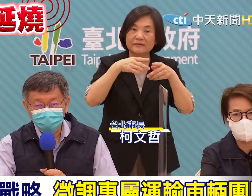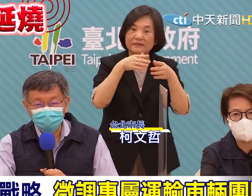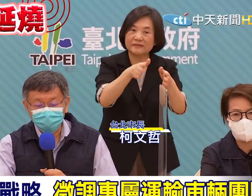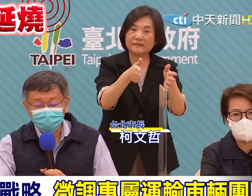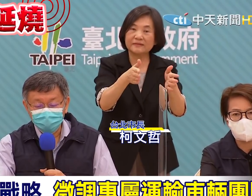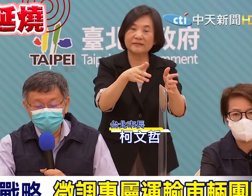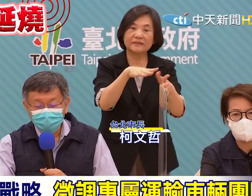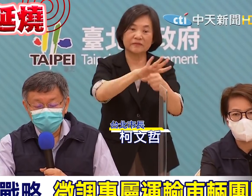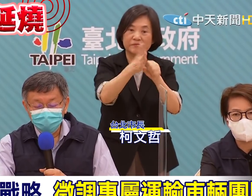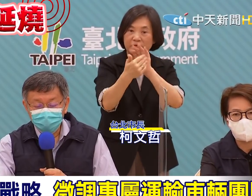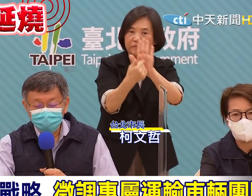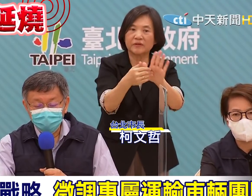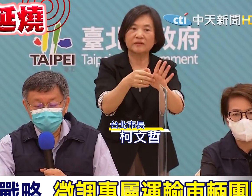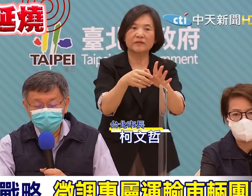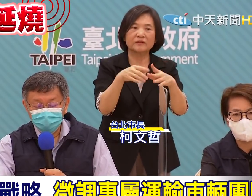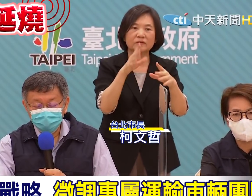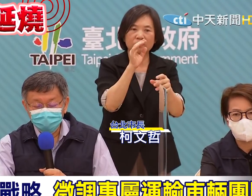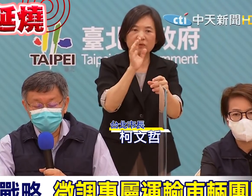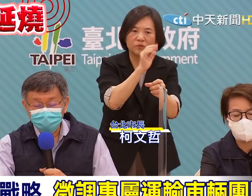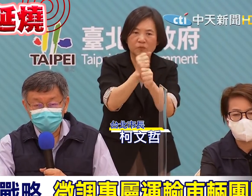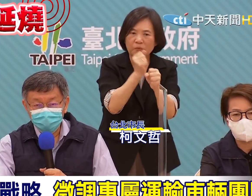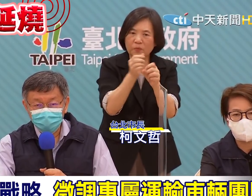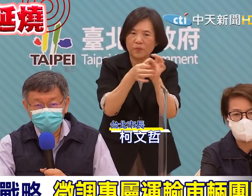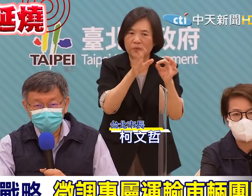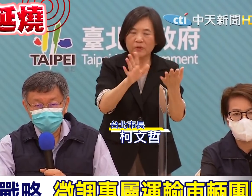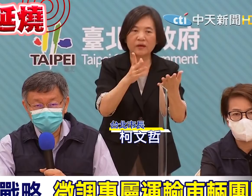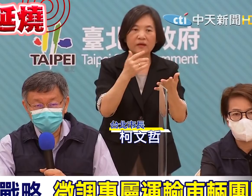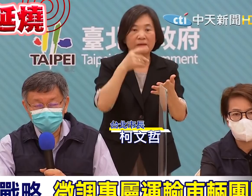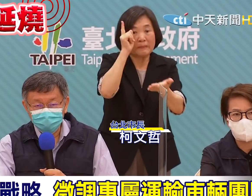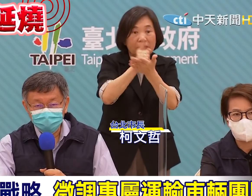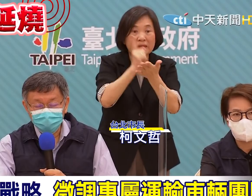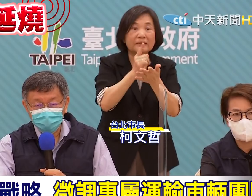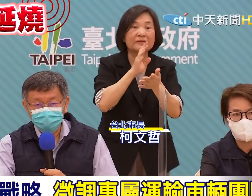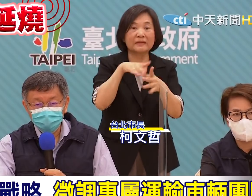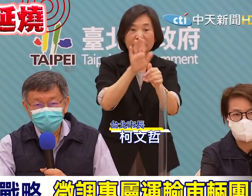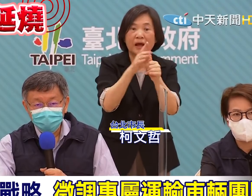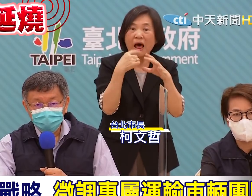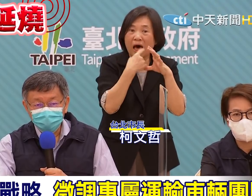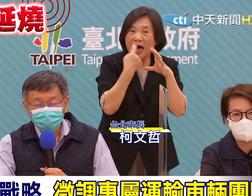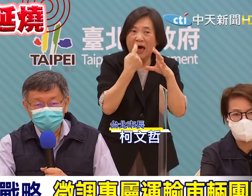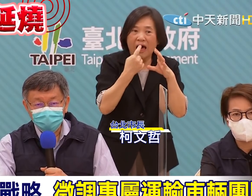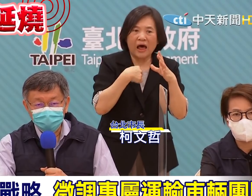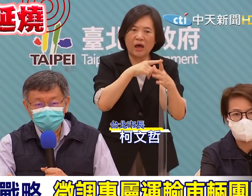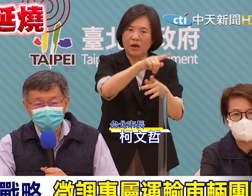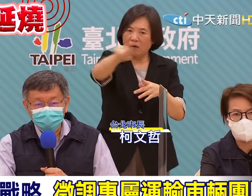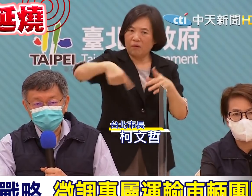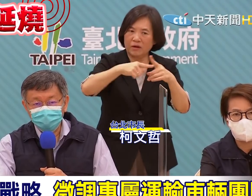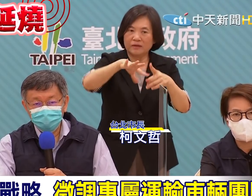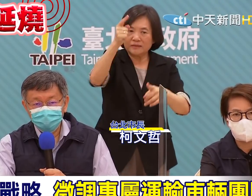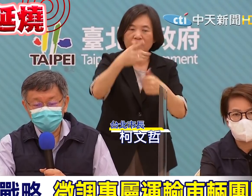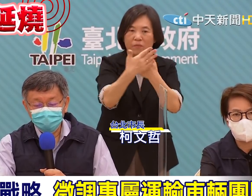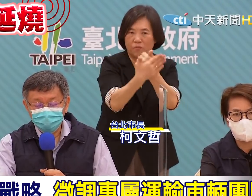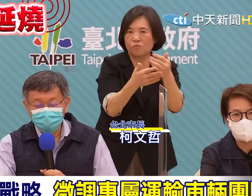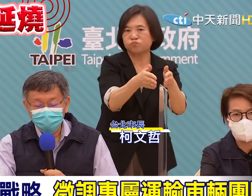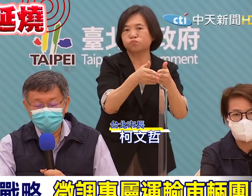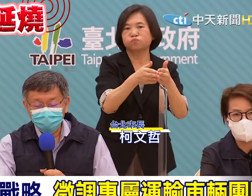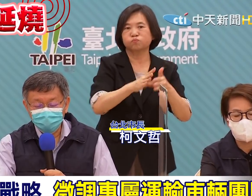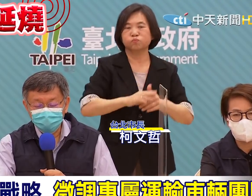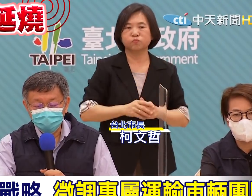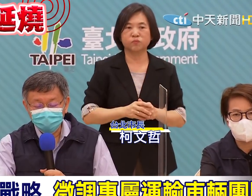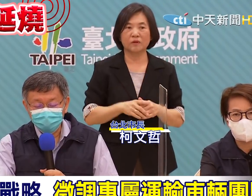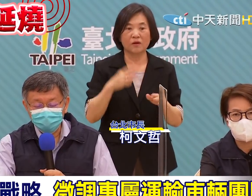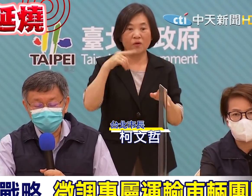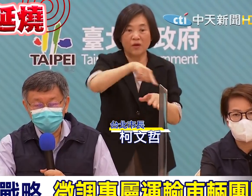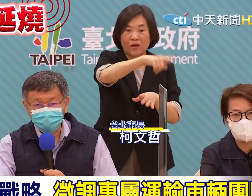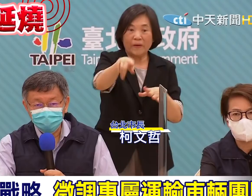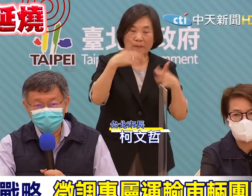人员第一优先，因为他每天在处理这些快筛阳性的病人，你知道哈，这些人要优先保护，我们不能让第一